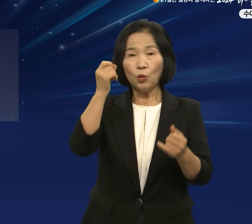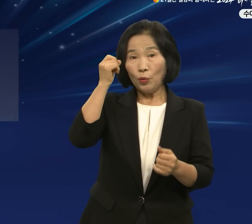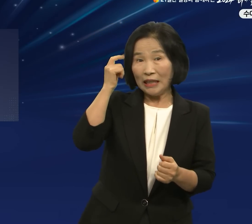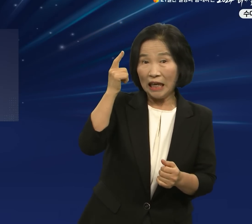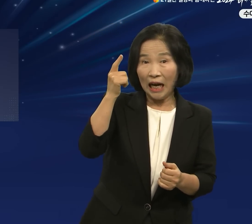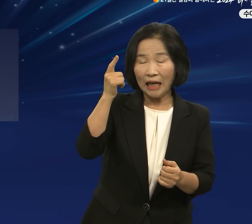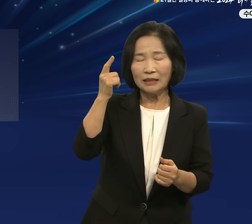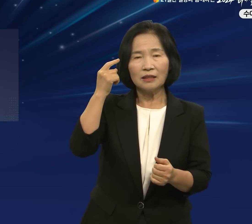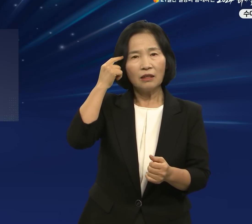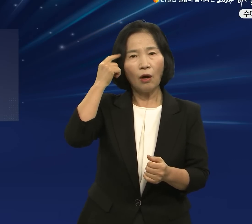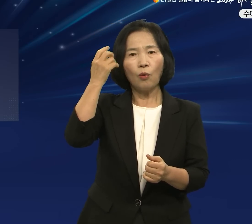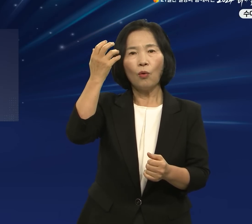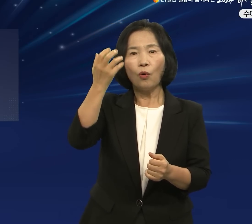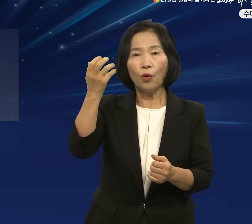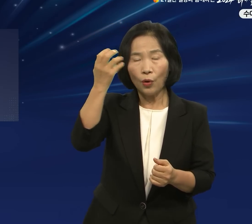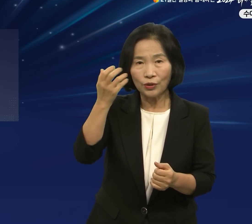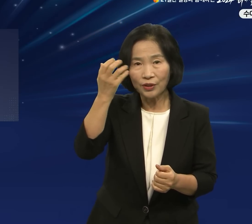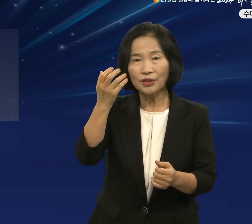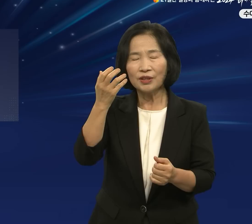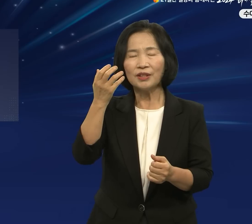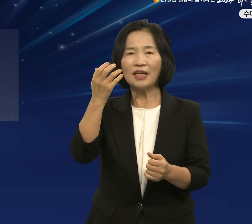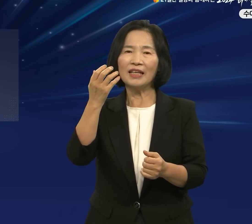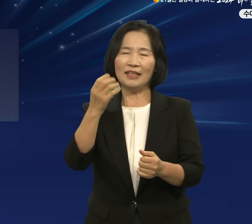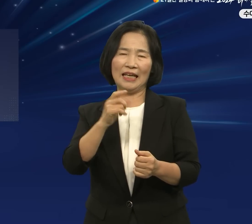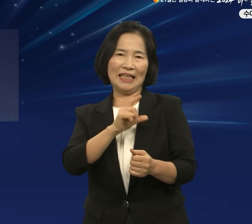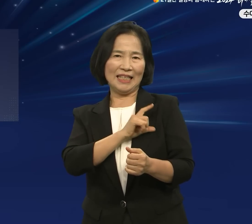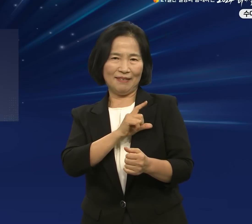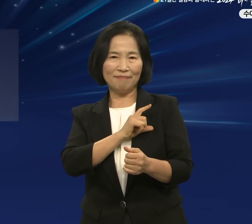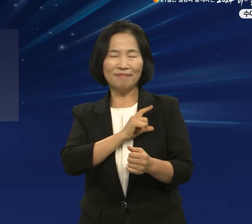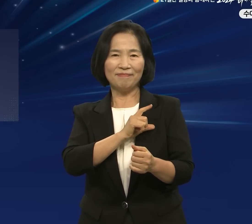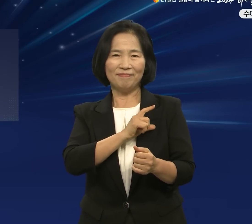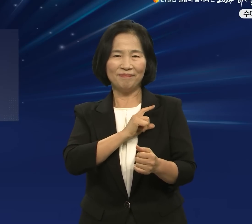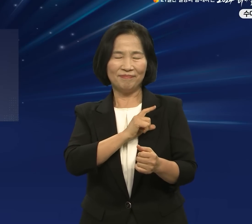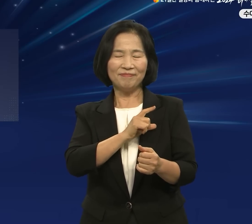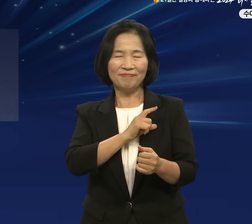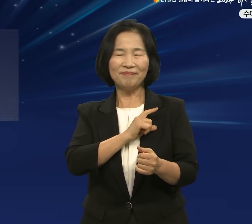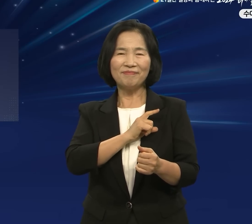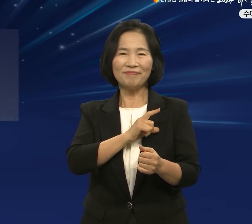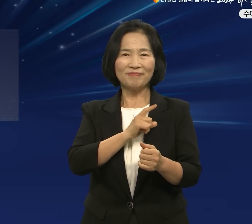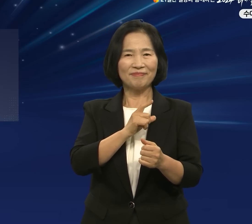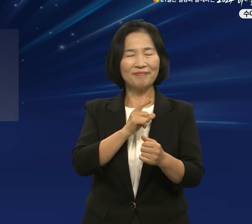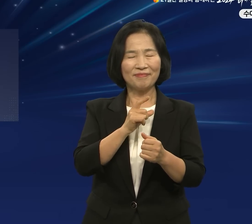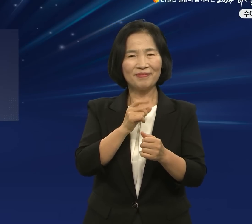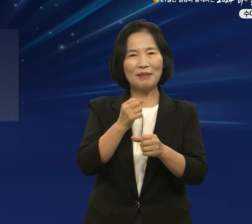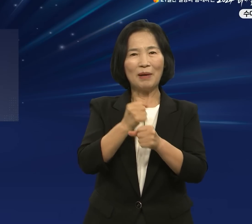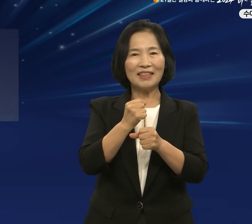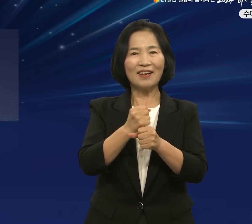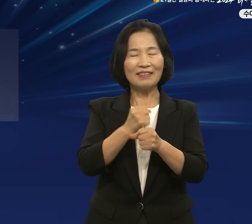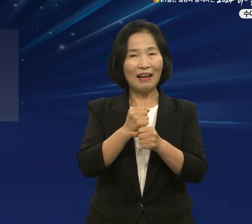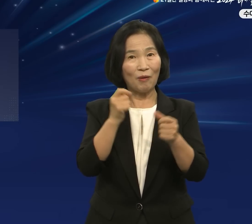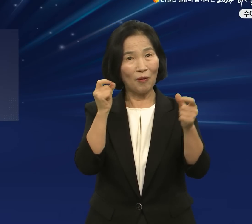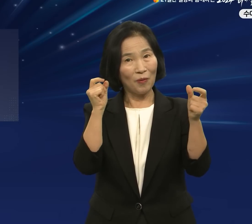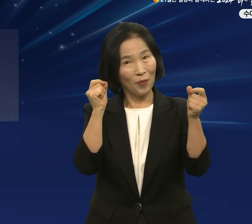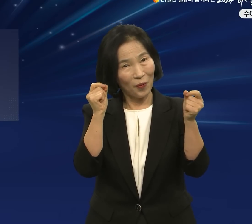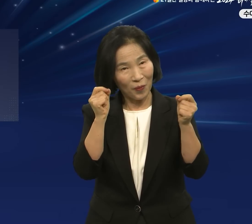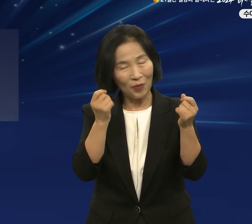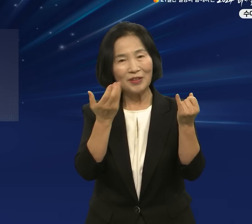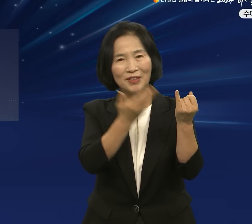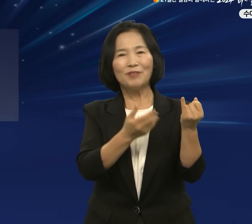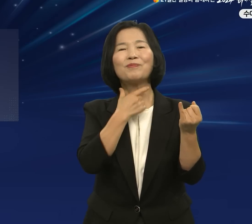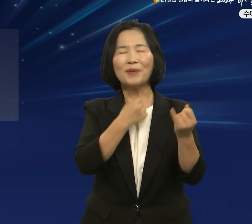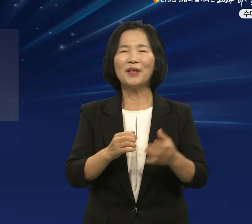내 마음속으로 별명을 지었다고 조만간에 그럴 날이 오기를